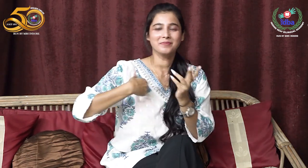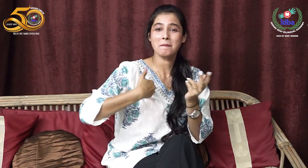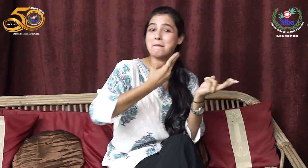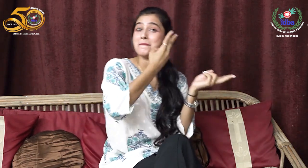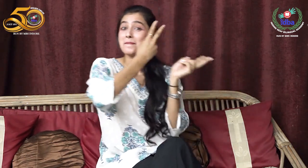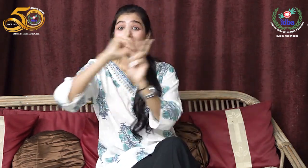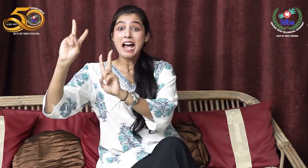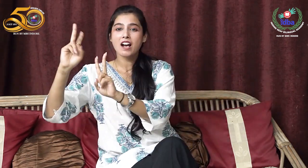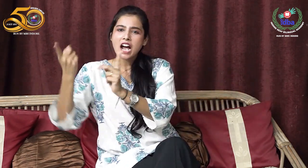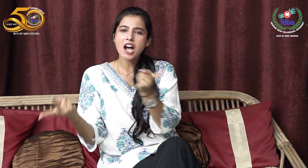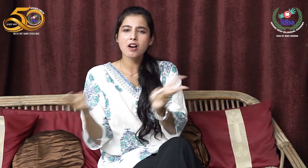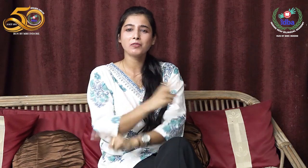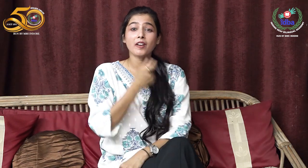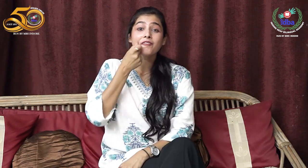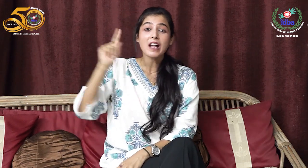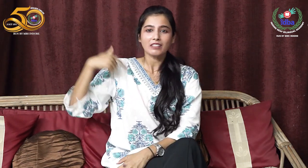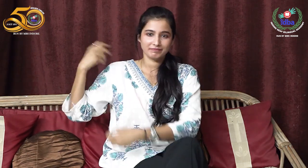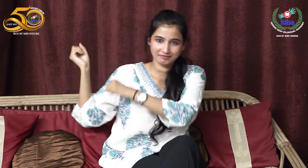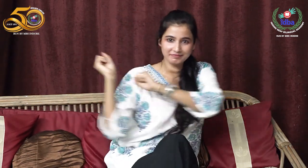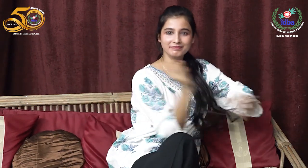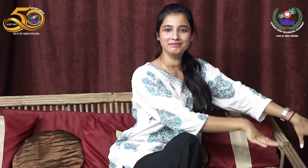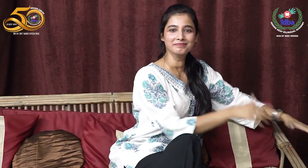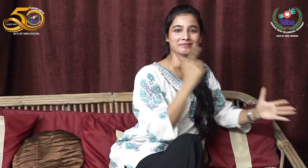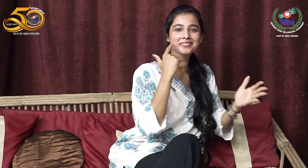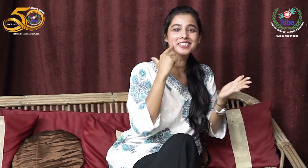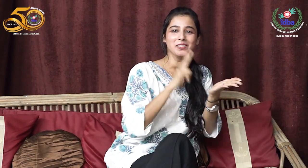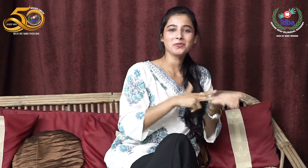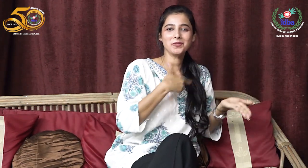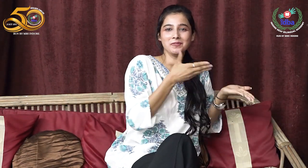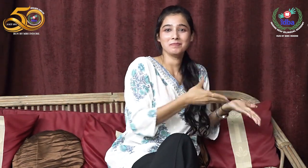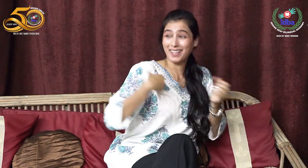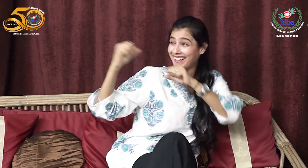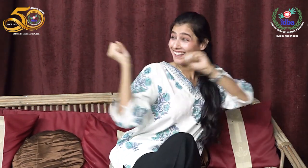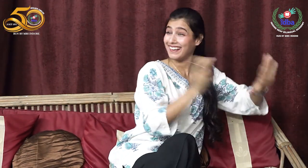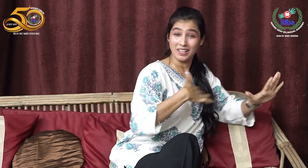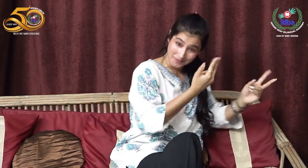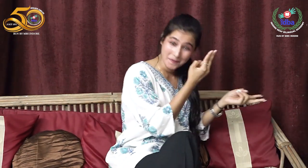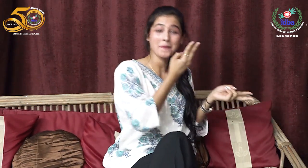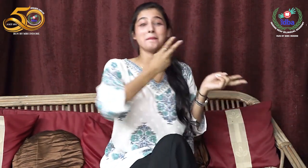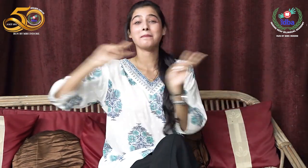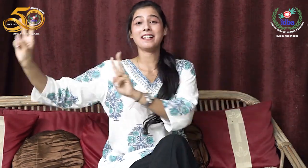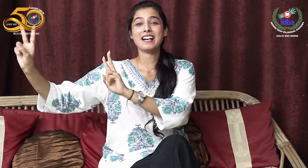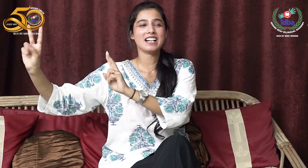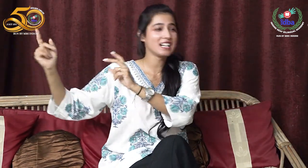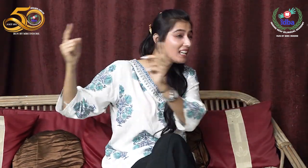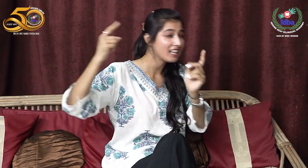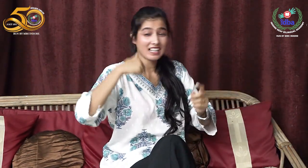मैं चाहती थी कि वापस घर चली जाऊँ, पर जब मैं घर गई ना, लेकिन मेरे पापा ने मुझे मना कर दिया कि नहीं तुम इंदौर में ही रहो, और मैं वापस 2-3 बार चली